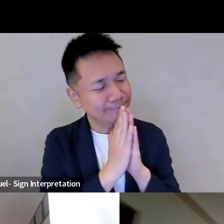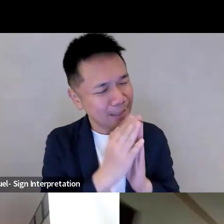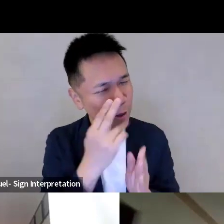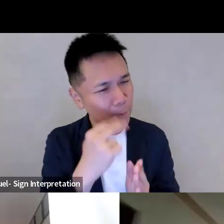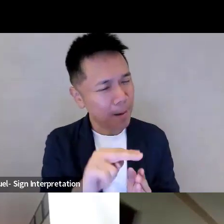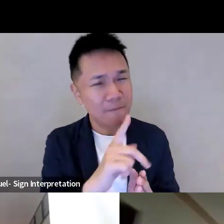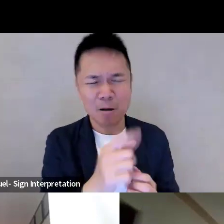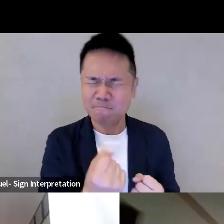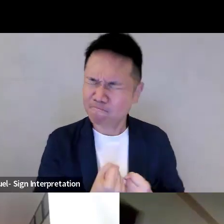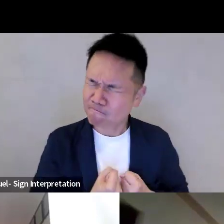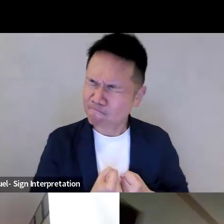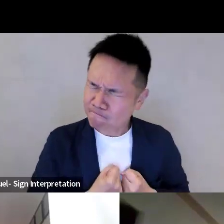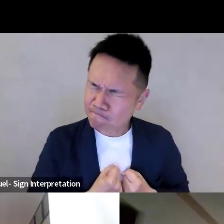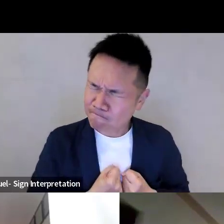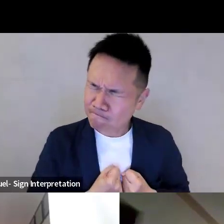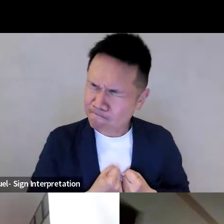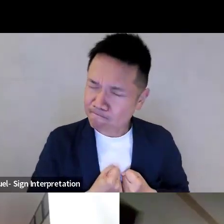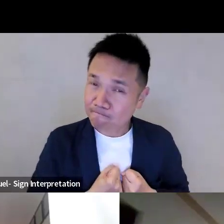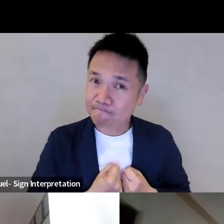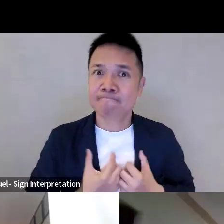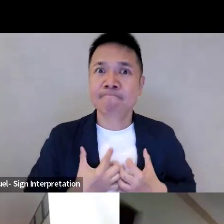的。